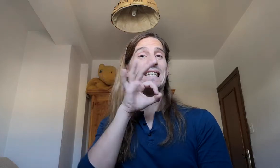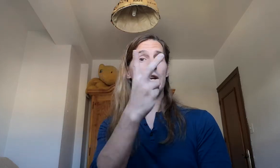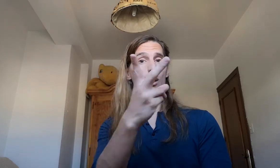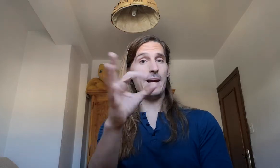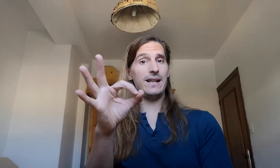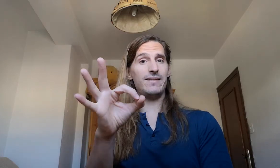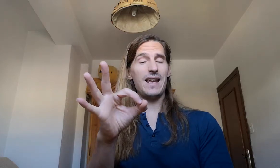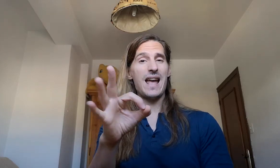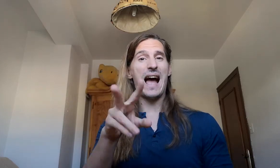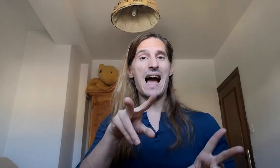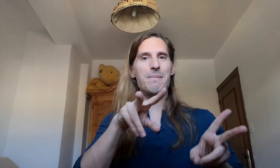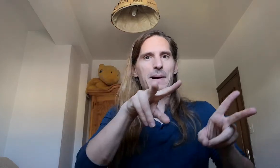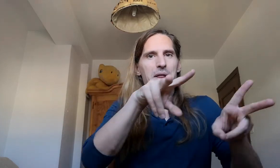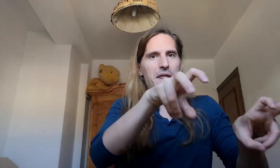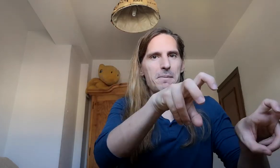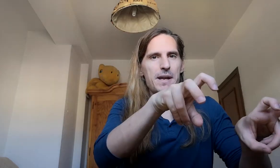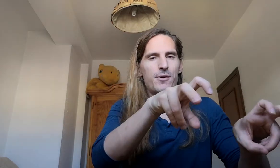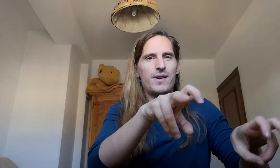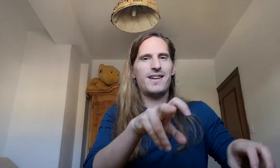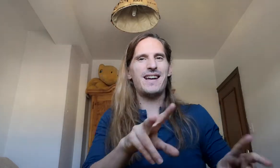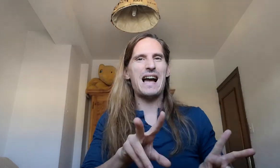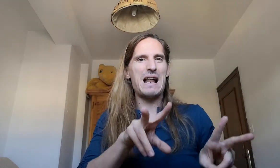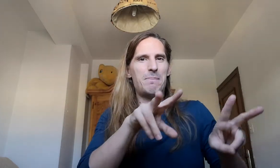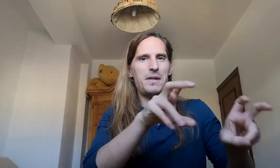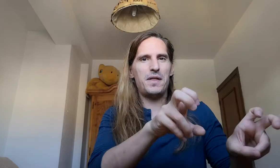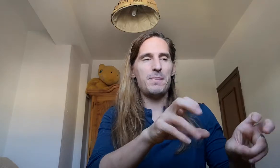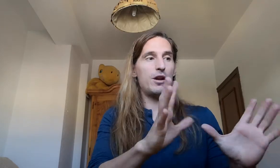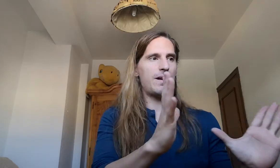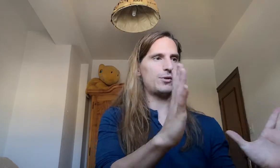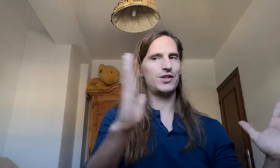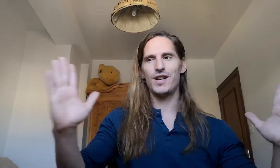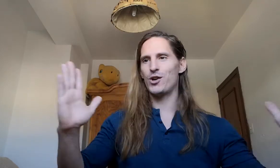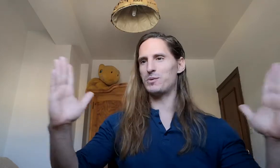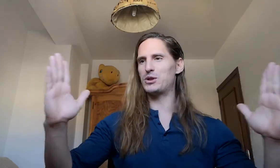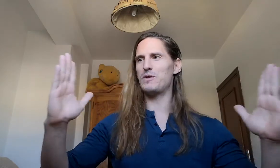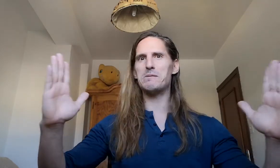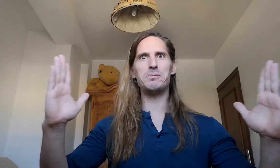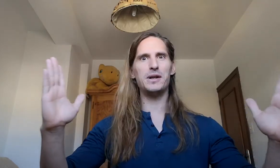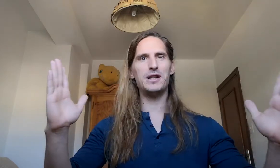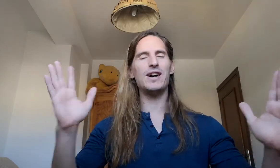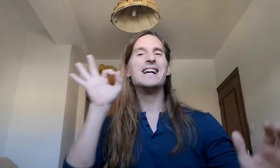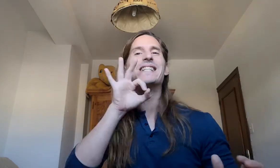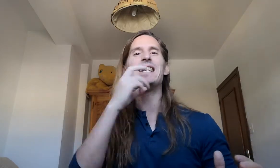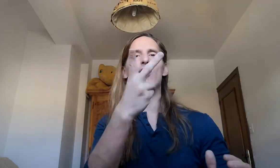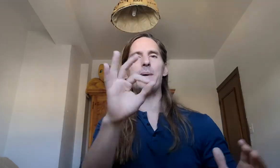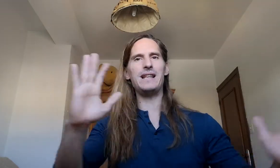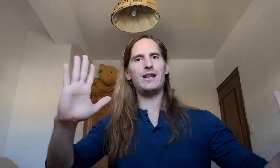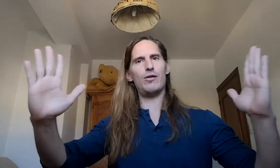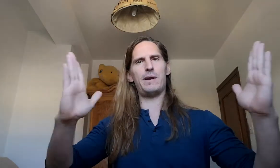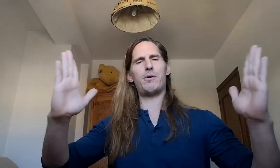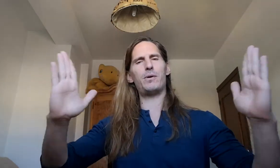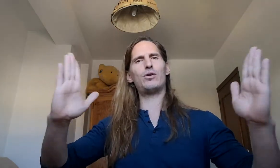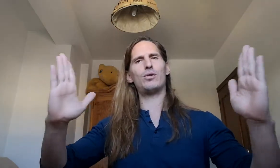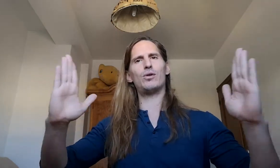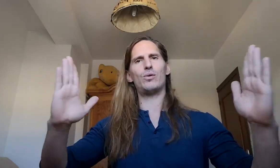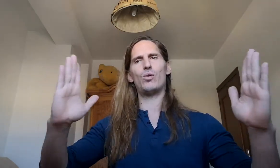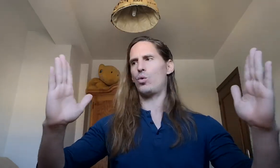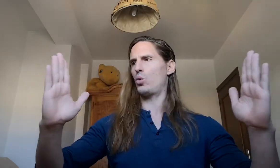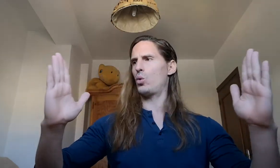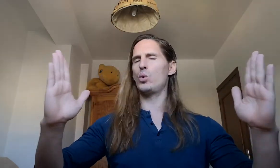Siglo XX, al principio. Al principio. Nos vamos como si hubiéramos puesto siglo XX o hubiéramos puesto